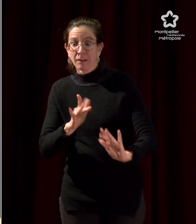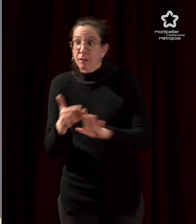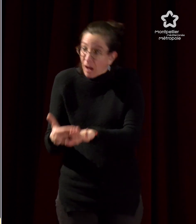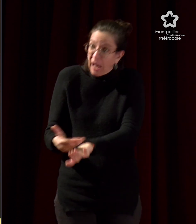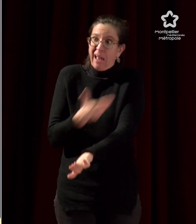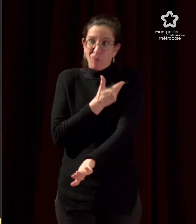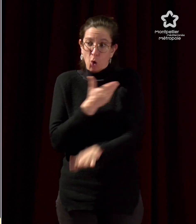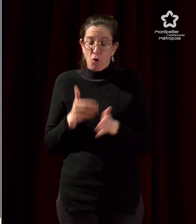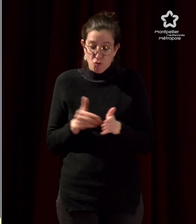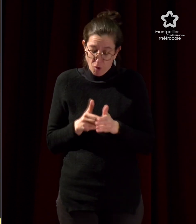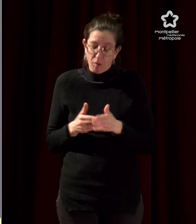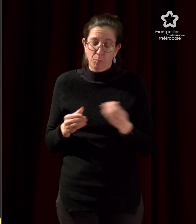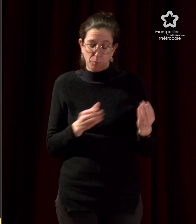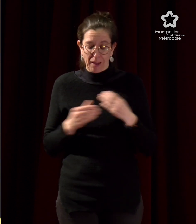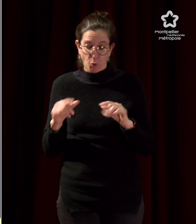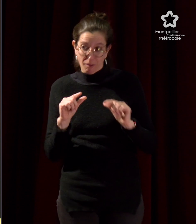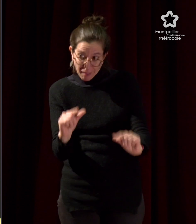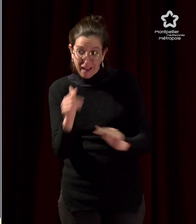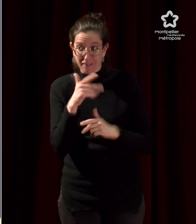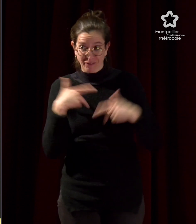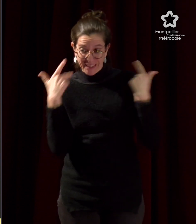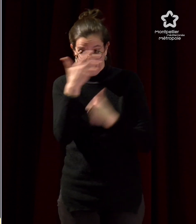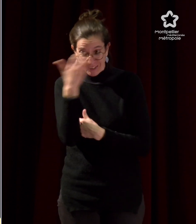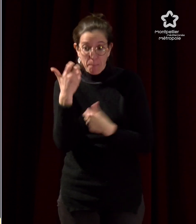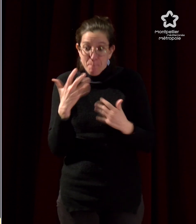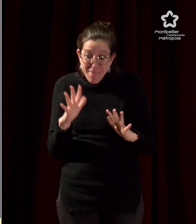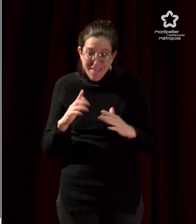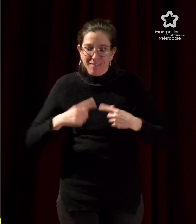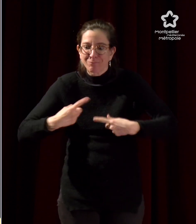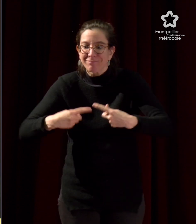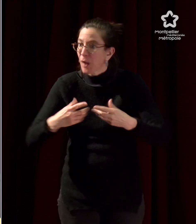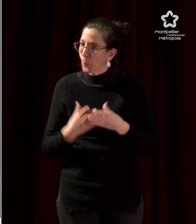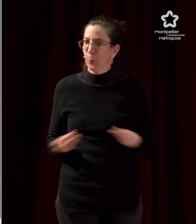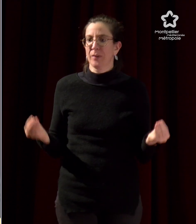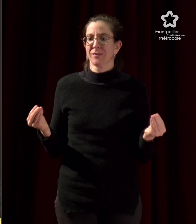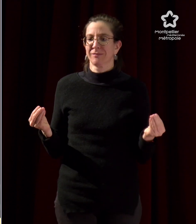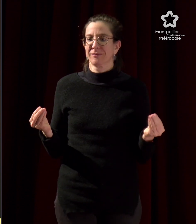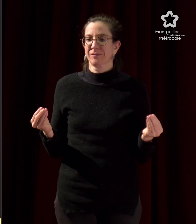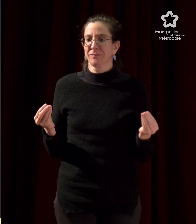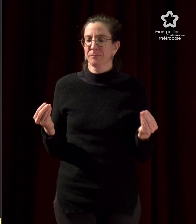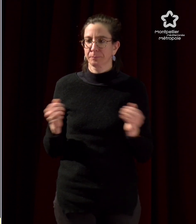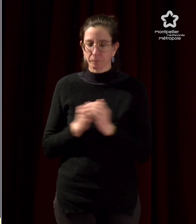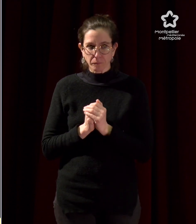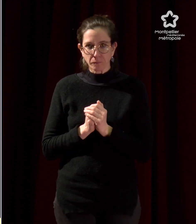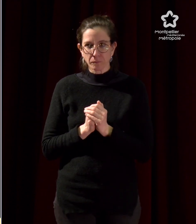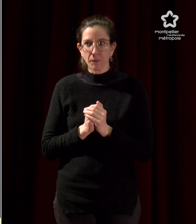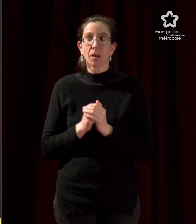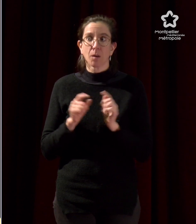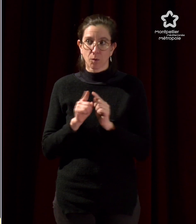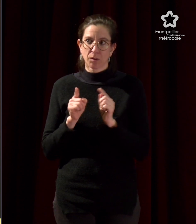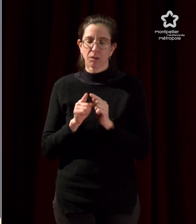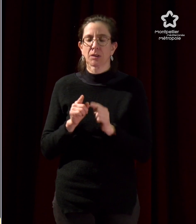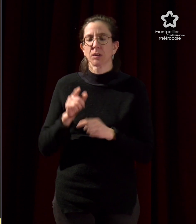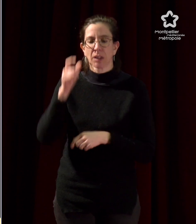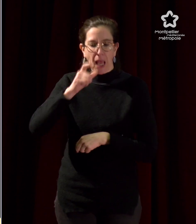pas laissé de descendants génétiques jusqu'à nos jours. Il y a aussi des restes archéologiques en Grèce que